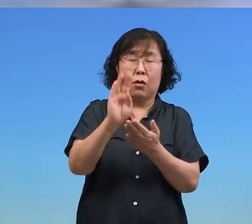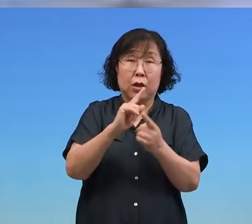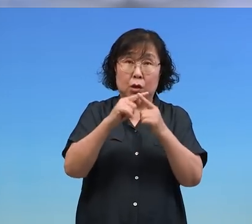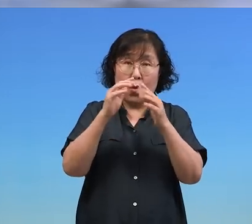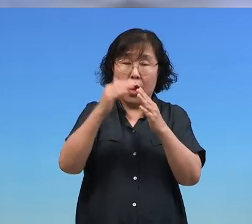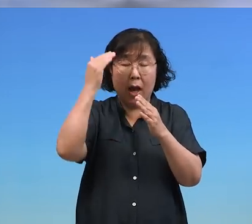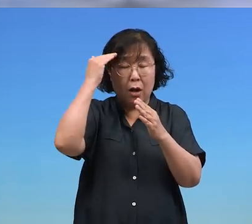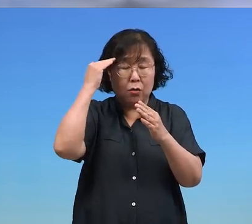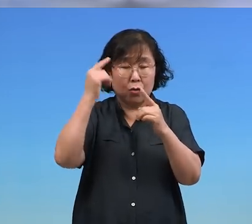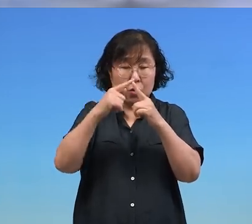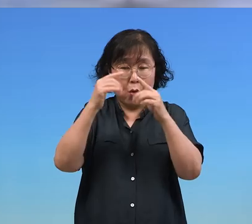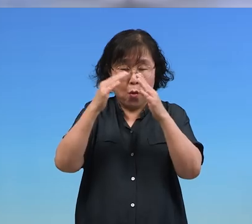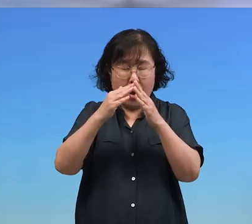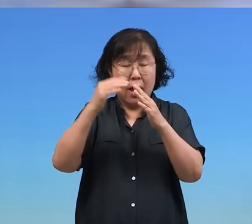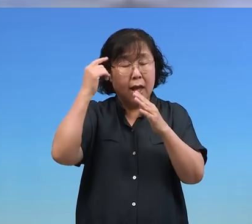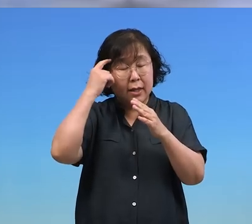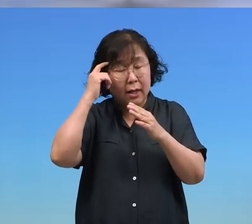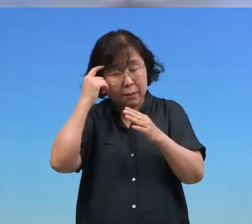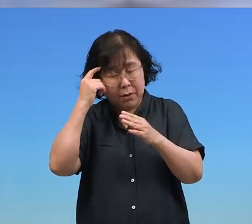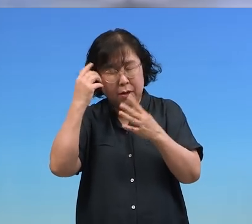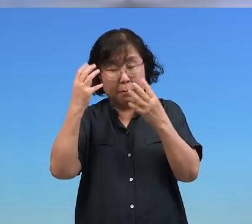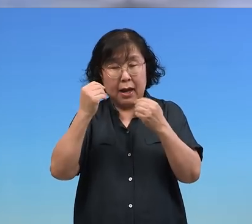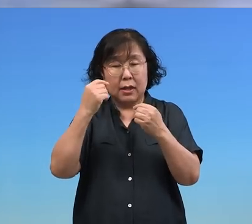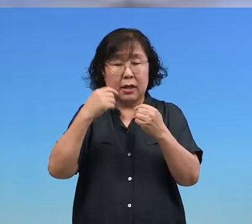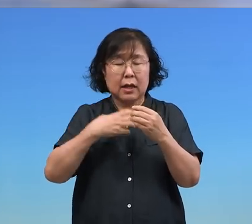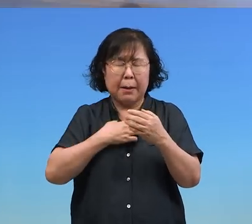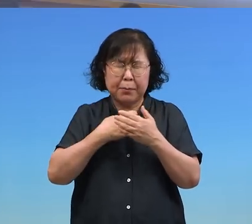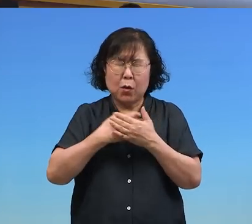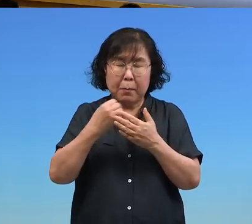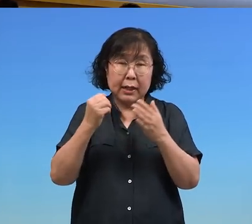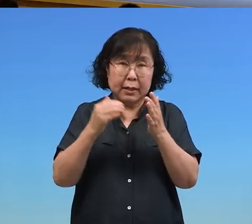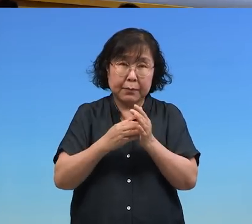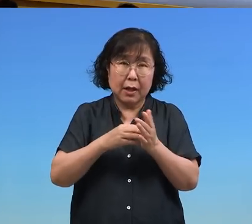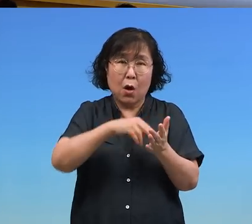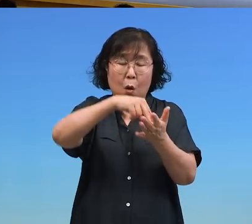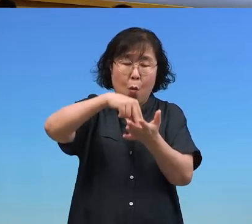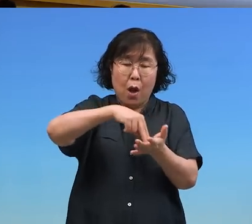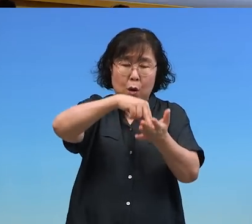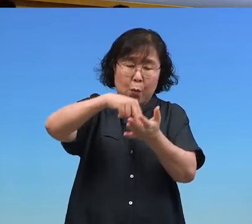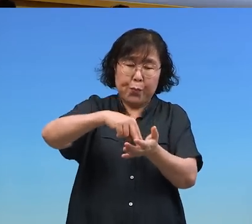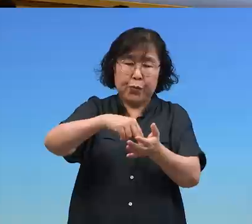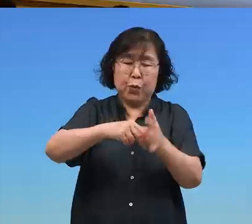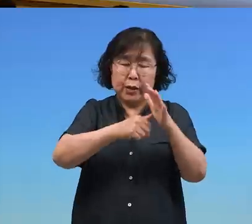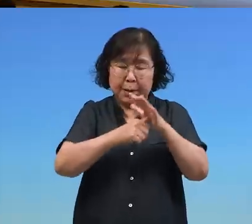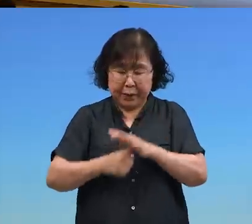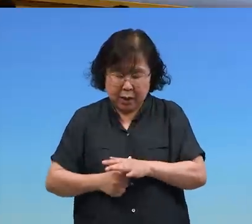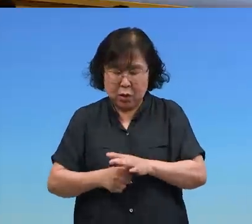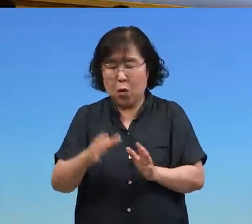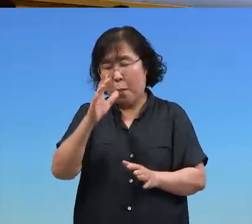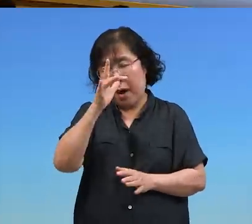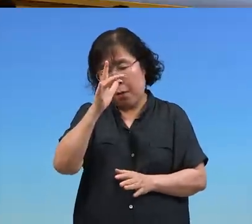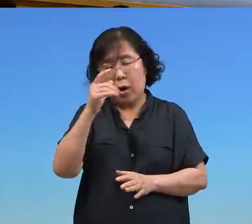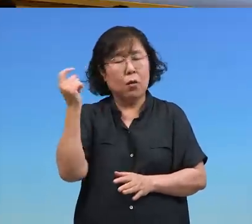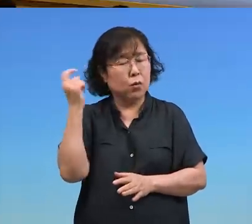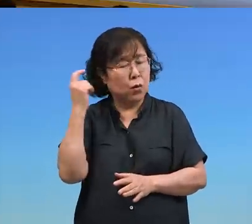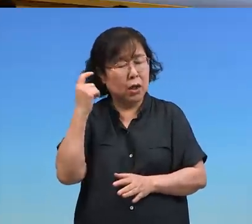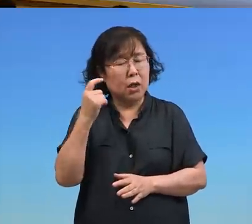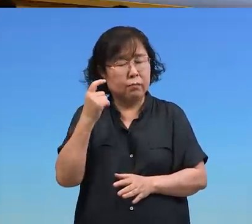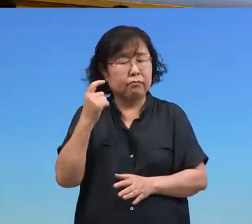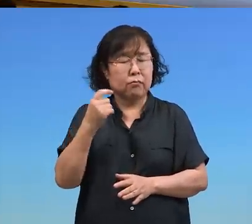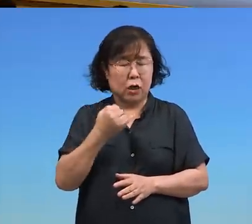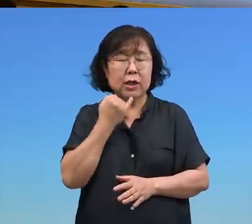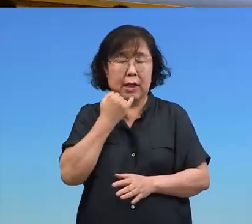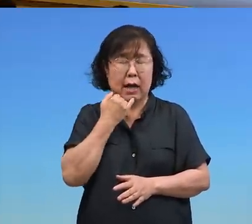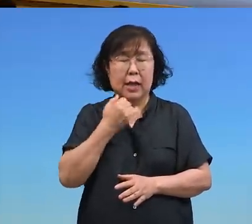우리 교회와 한국 교회를 생각하면서 가사람 들어보세요 외로움도 견뎌나가겠소 바보란 소리를